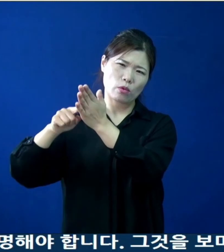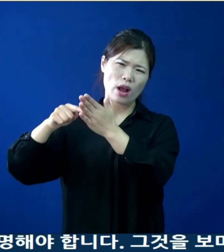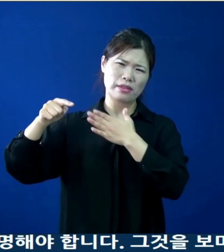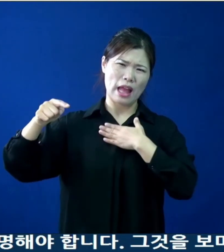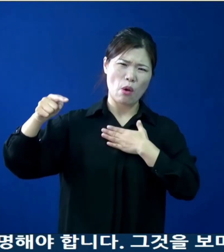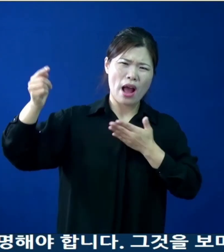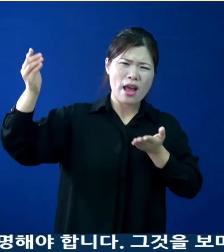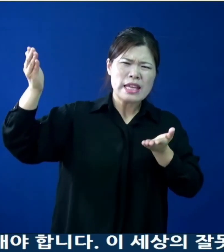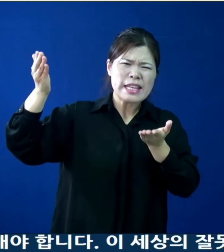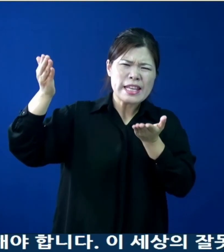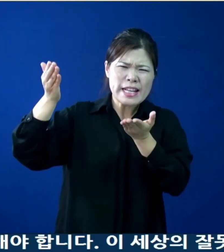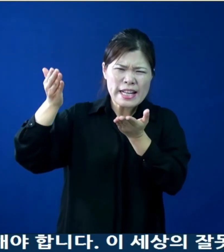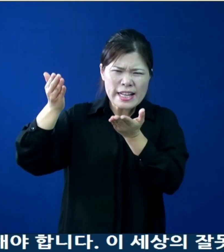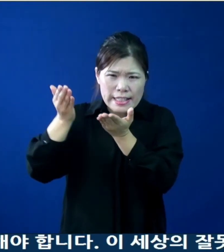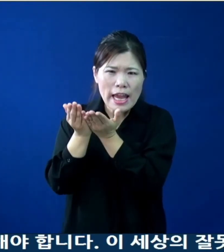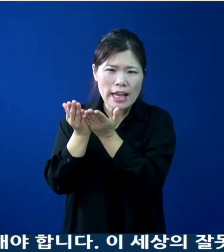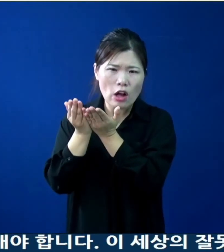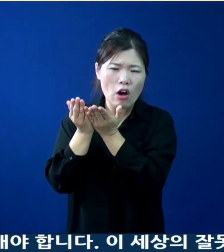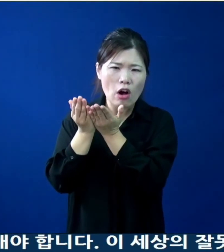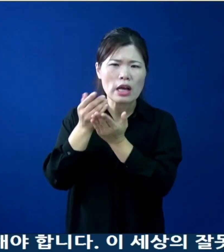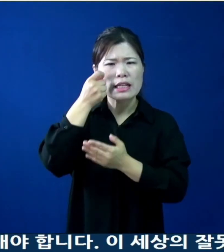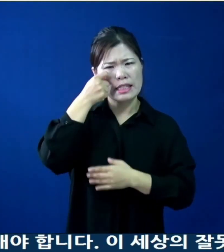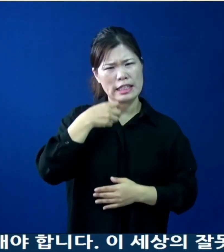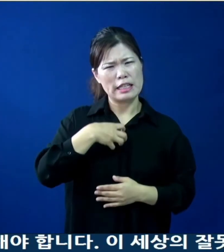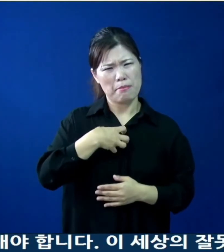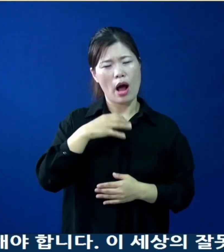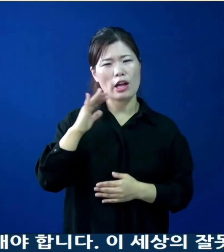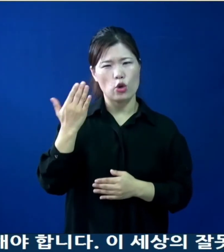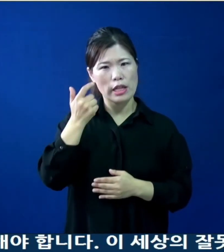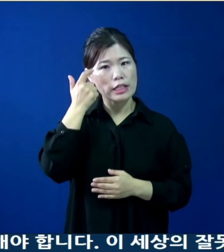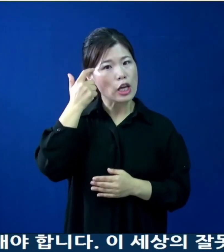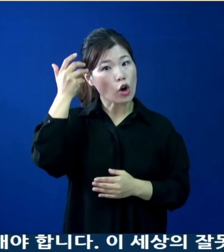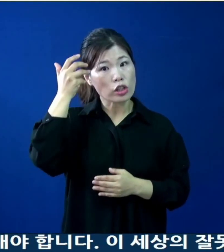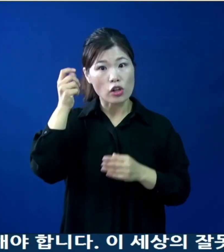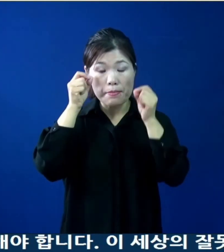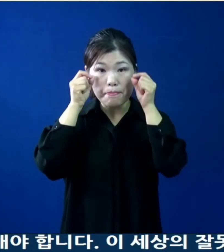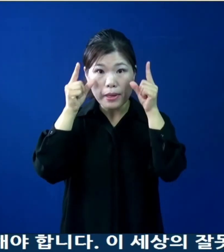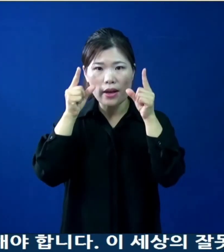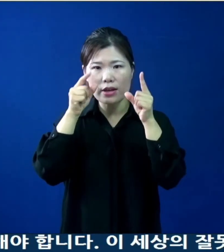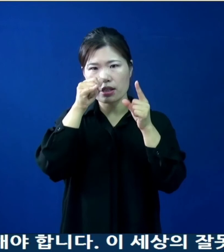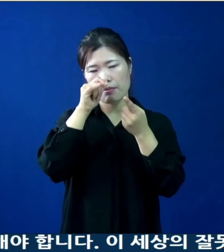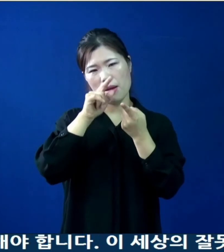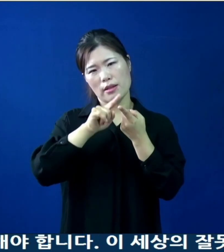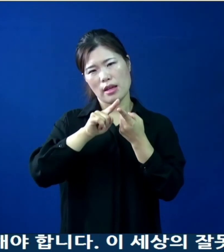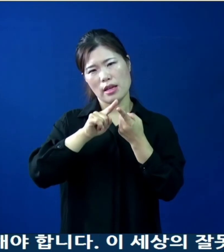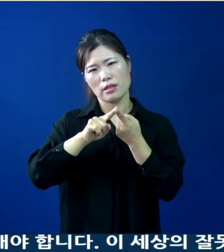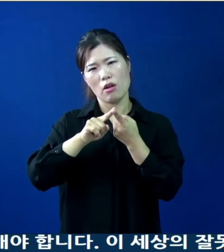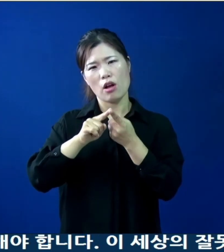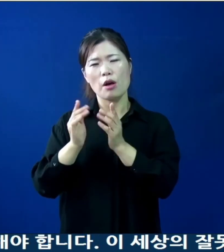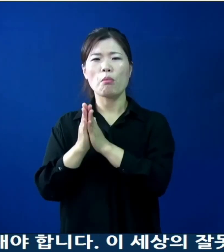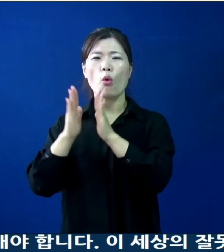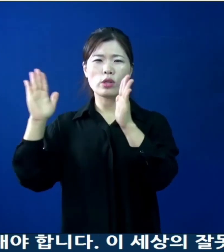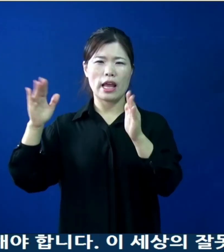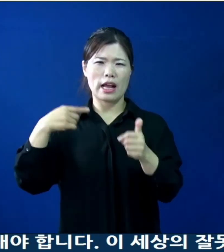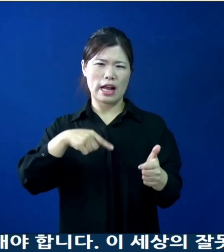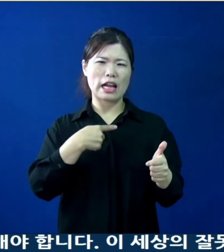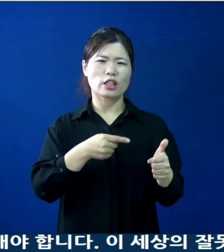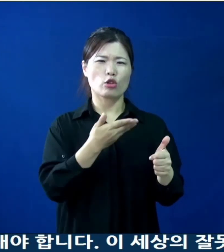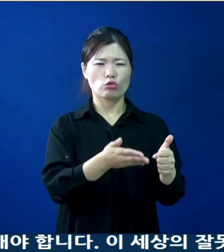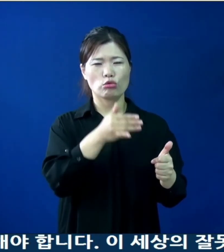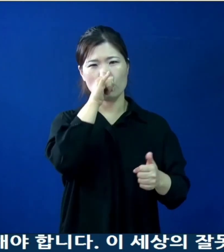일치됨으로 슬퍼할 수 있는 그런 영적인 깨어있음을 모세가 요구하고 있는 거죠.